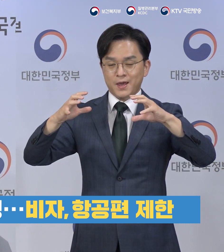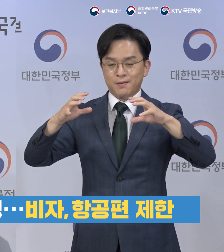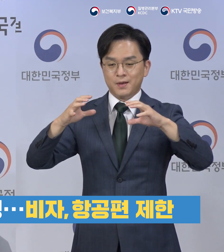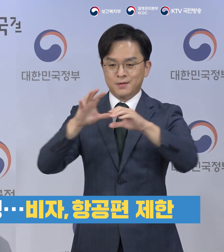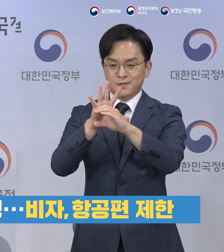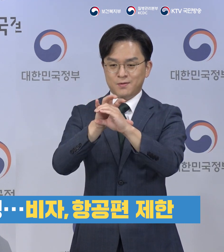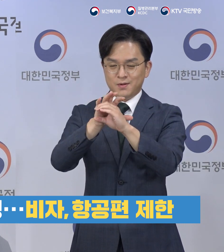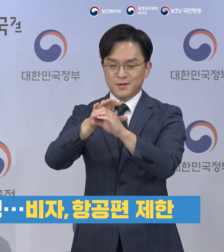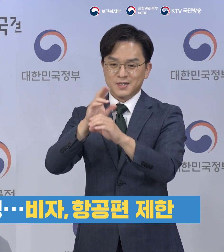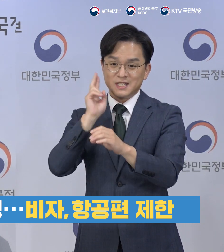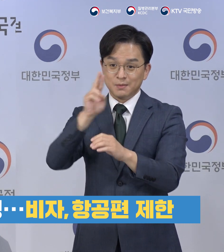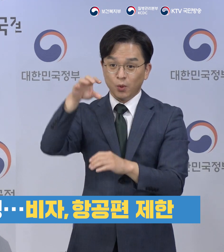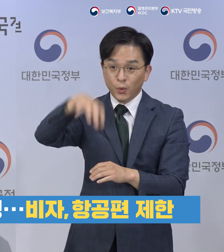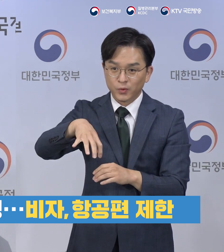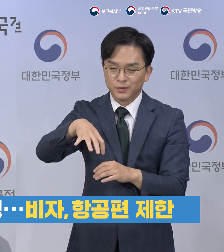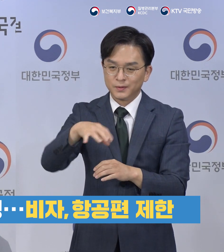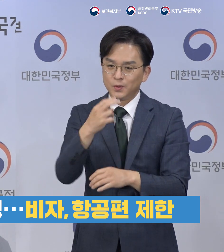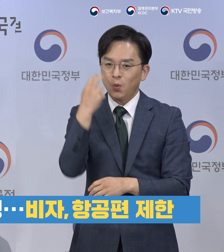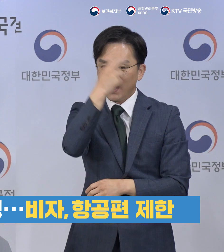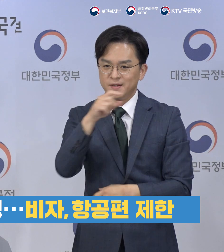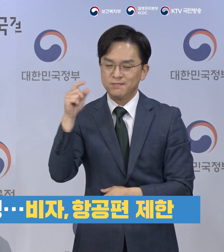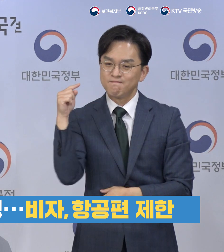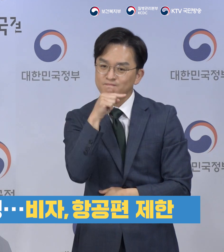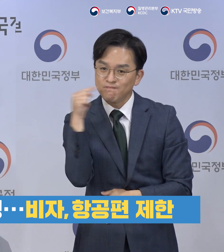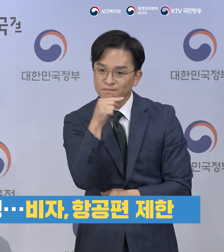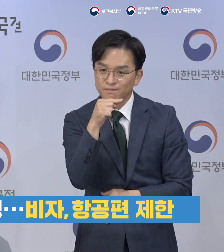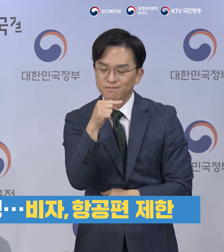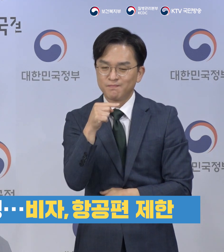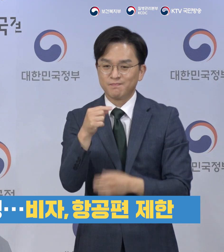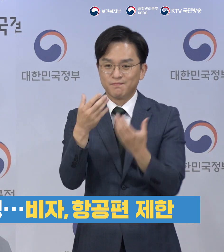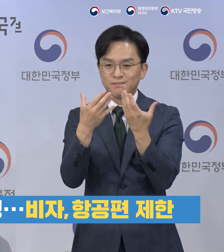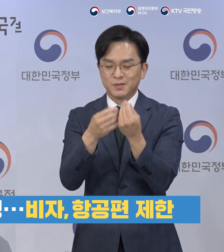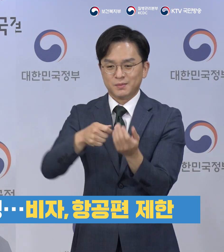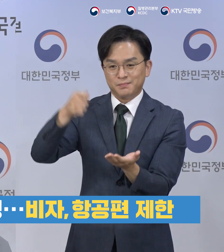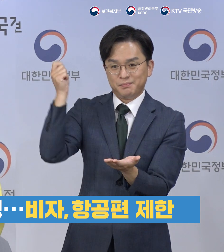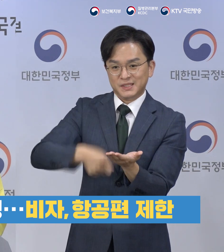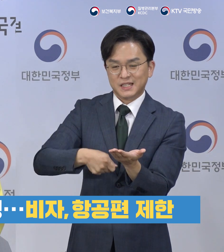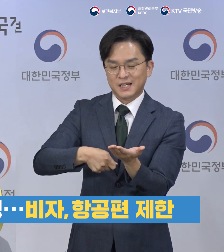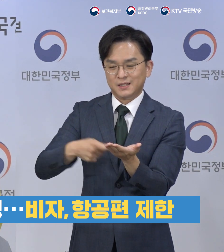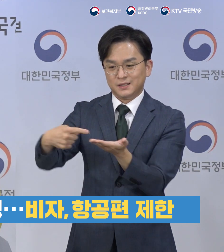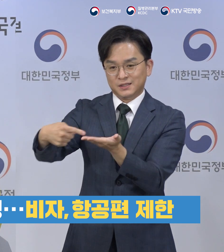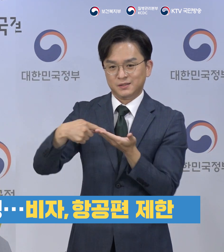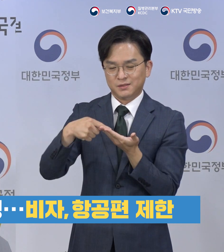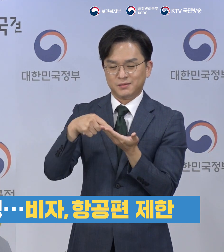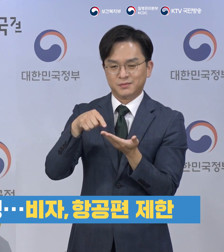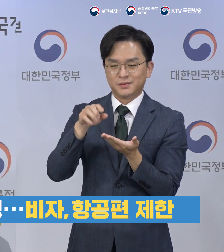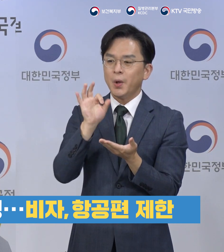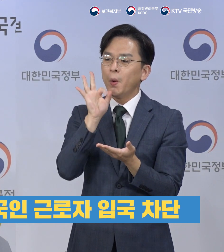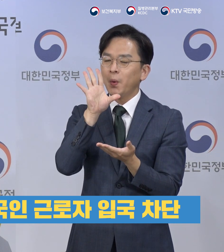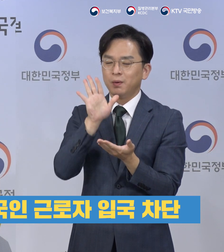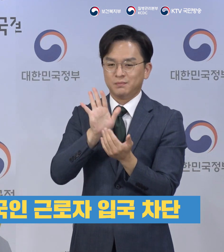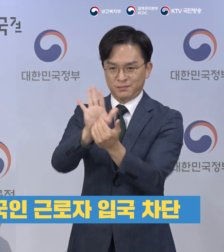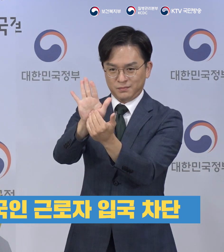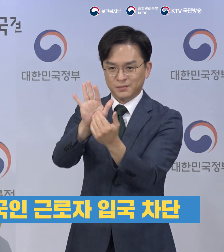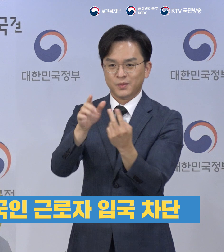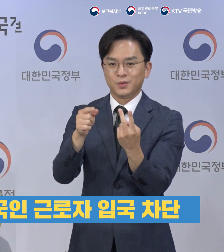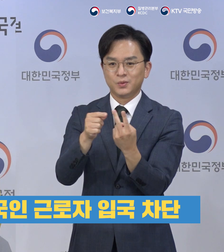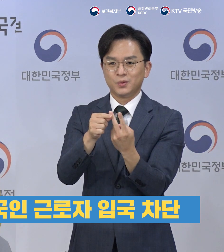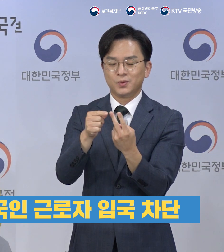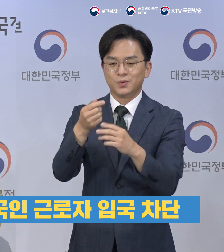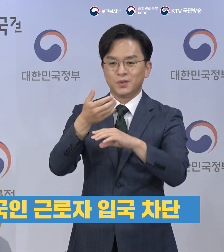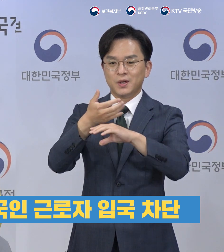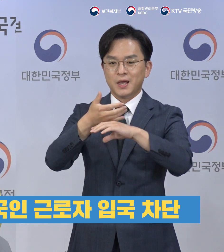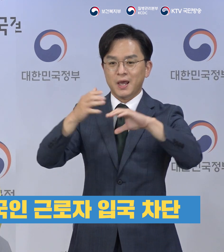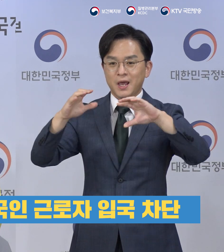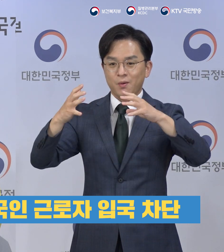위험도 평가를 통해 방역 강화 대상 국가를 지정하여 비자와 항공편을 제한하고 국내에 격리